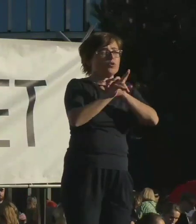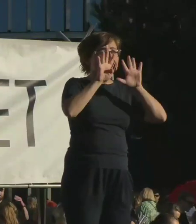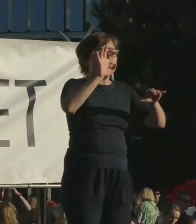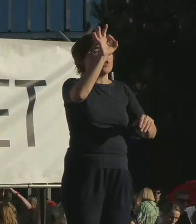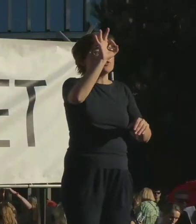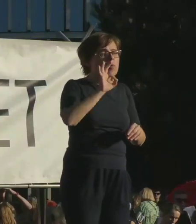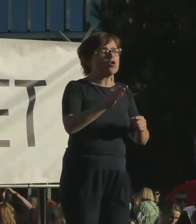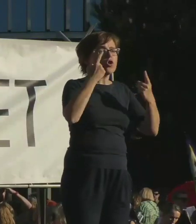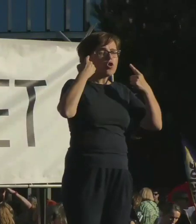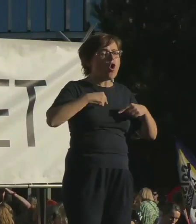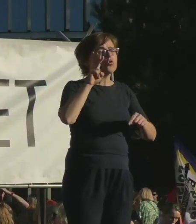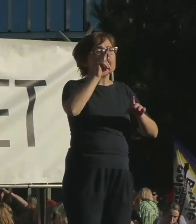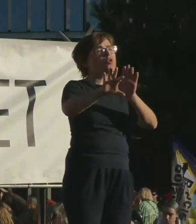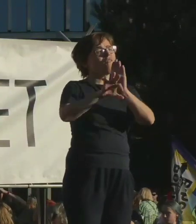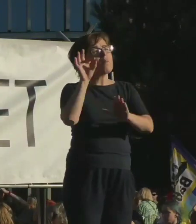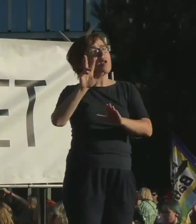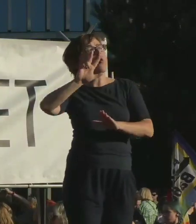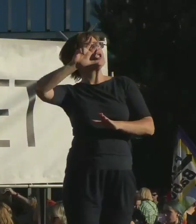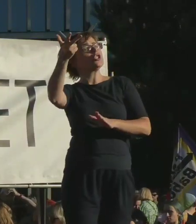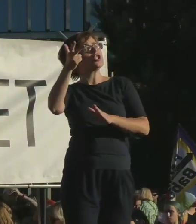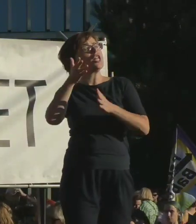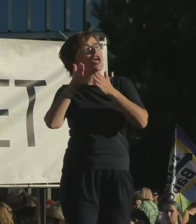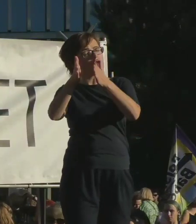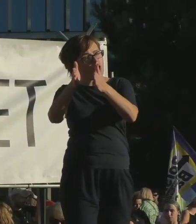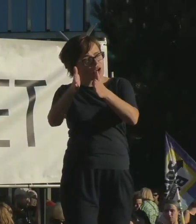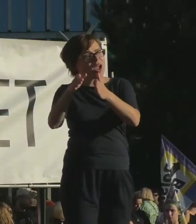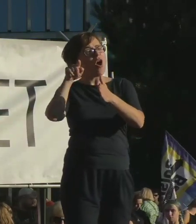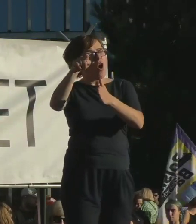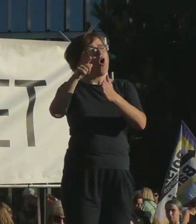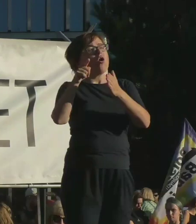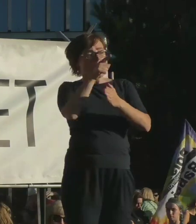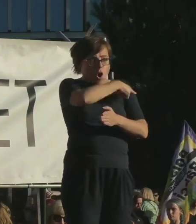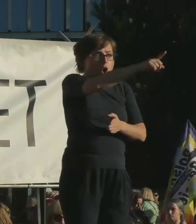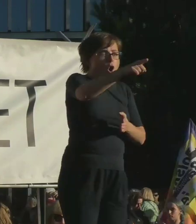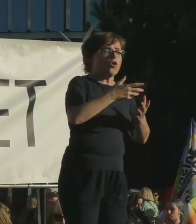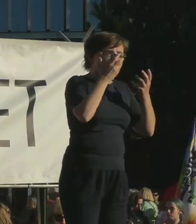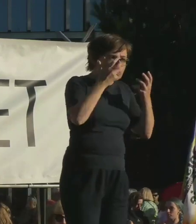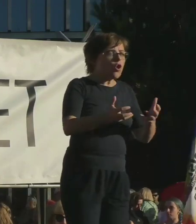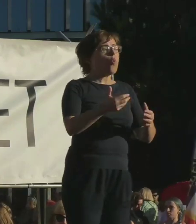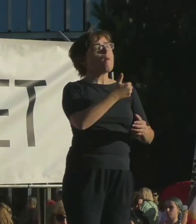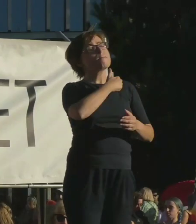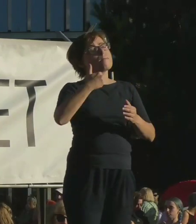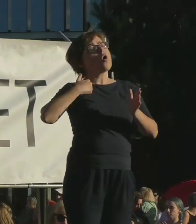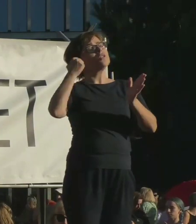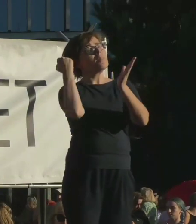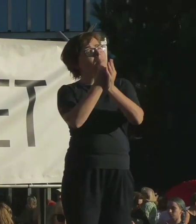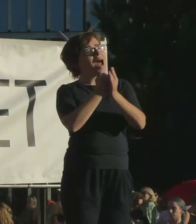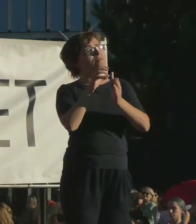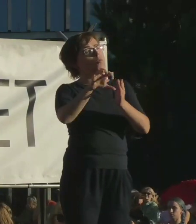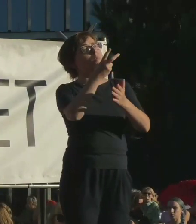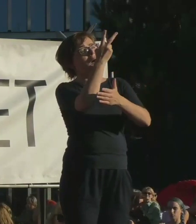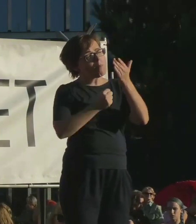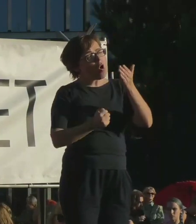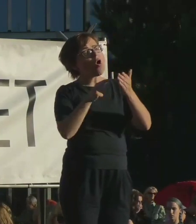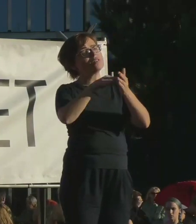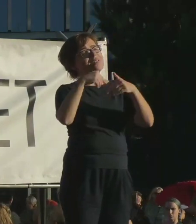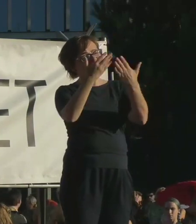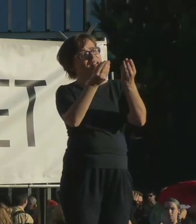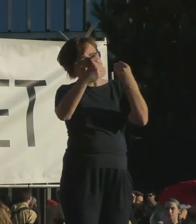89% osób głosujących na trzecią drogę popiera liberalizację prawa aborcyjnego w Polsce. Liberalizację!